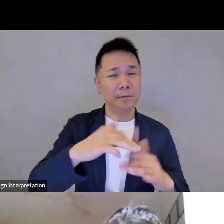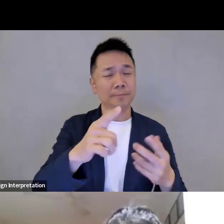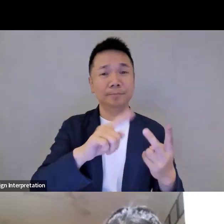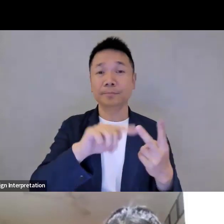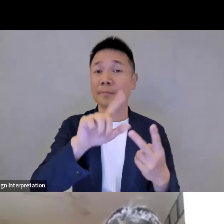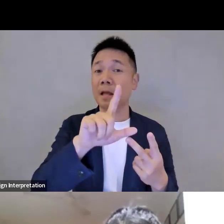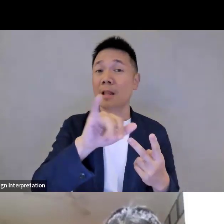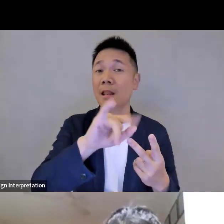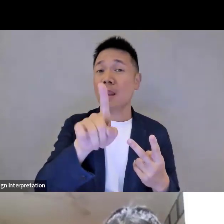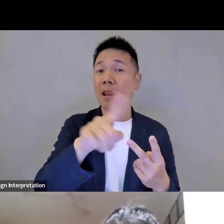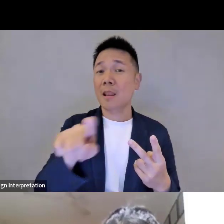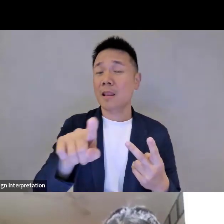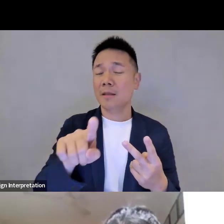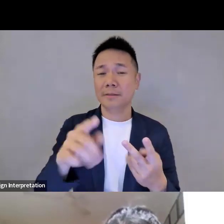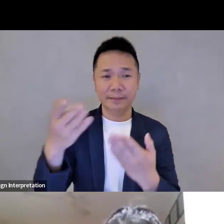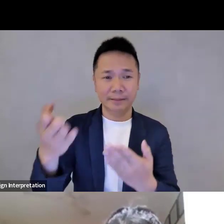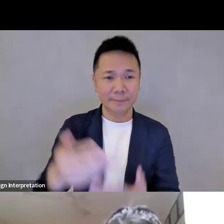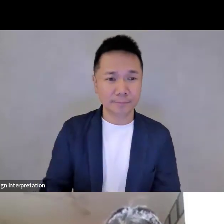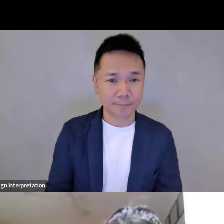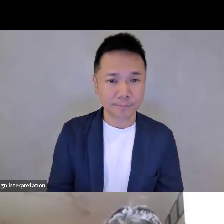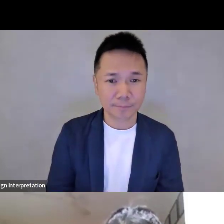谢。